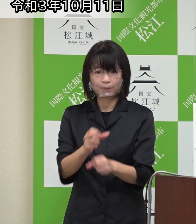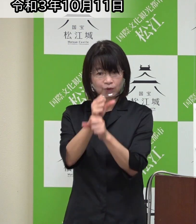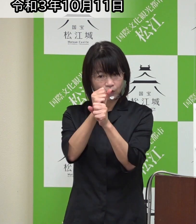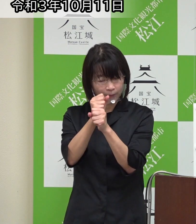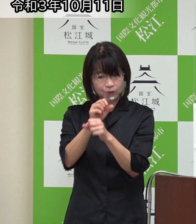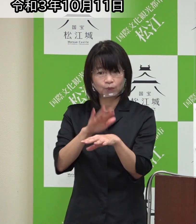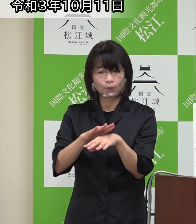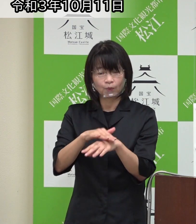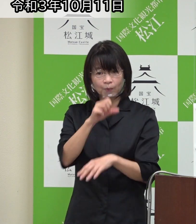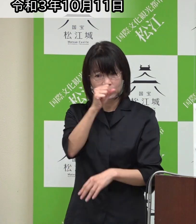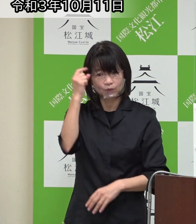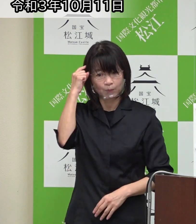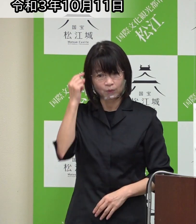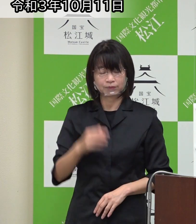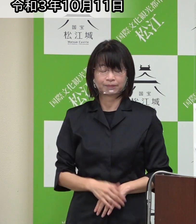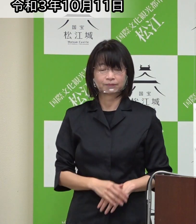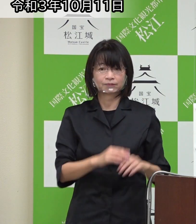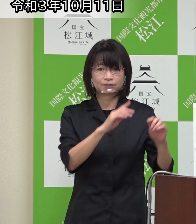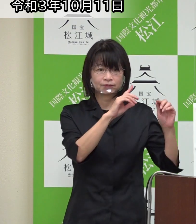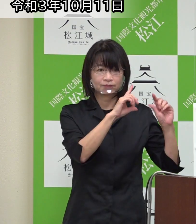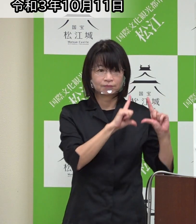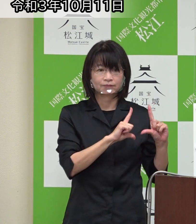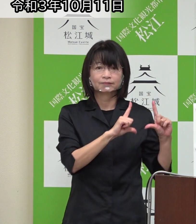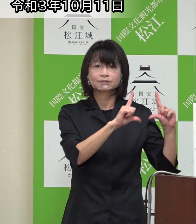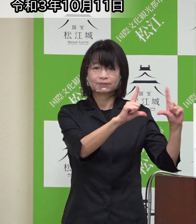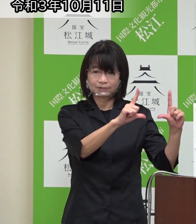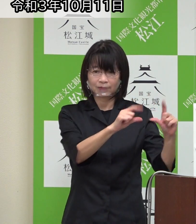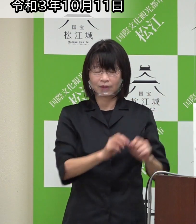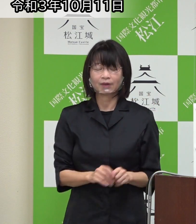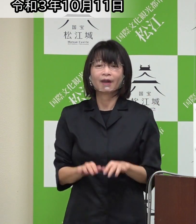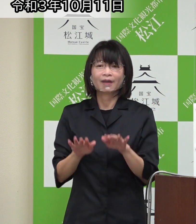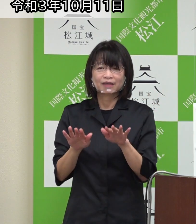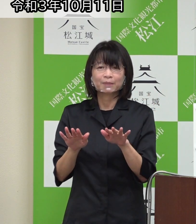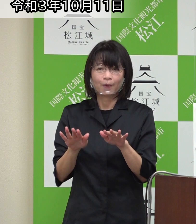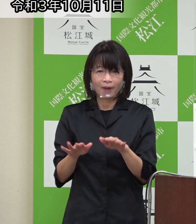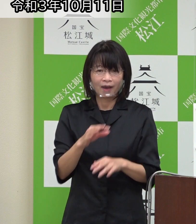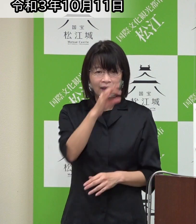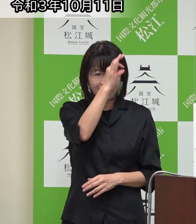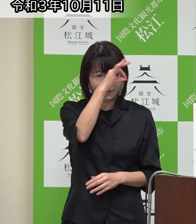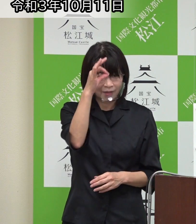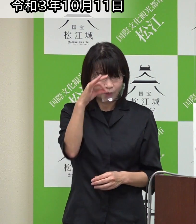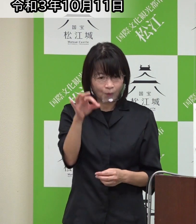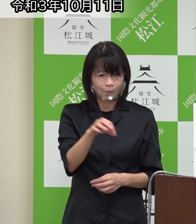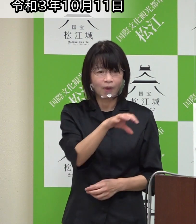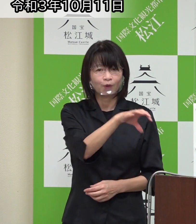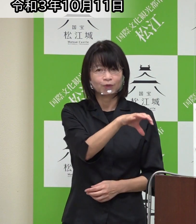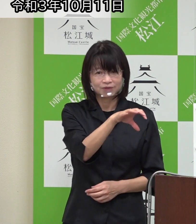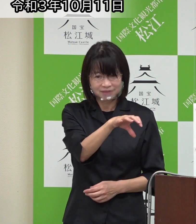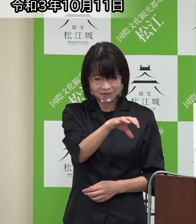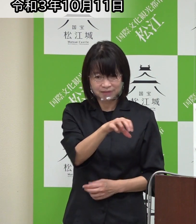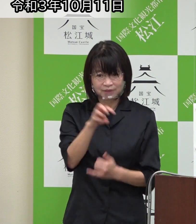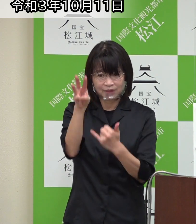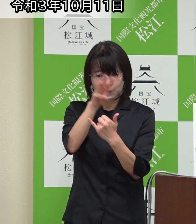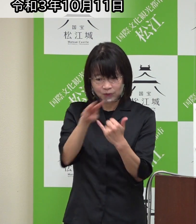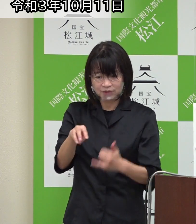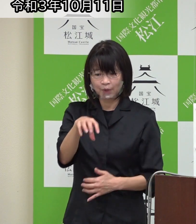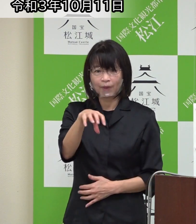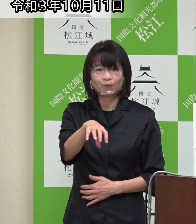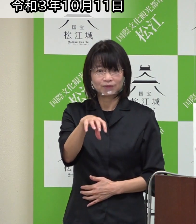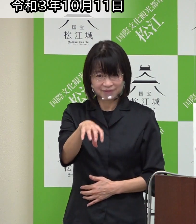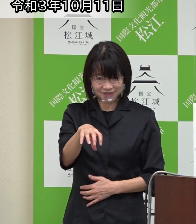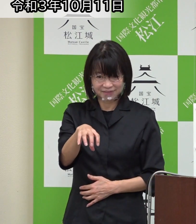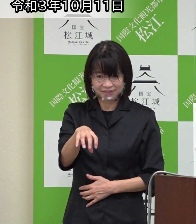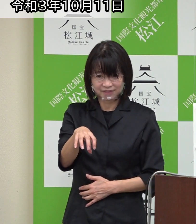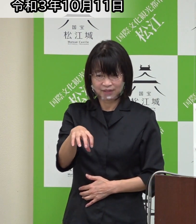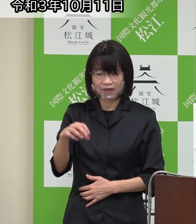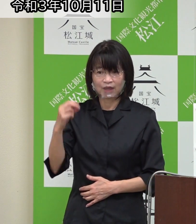ね。今はその観光情報を得たい方、防災情報を得たい方っていう方はそちらに行っていただき、全体の情